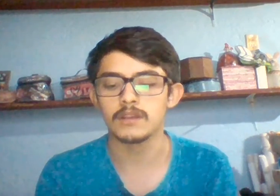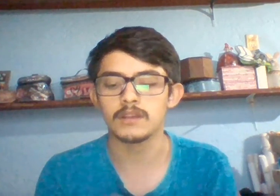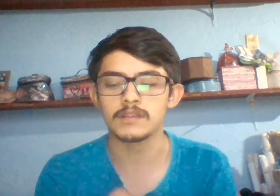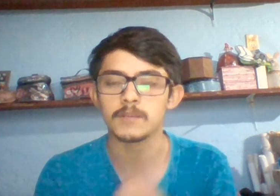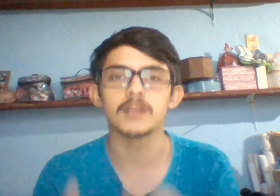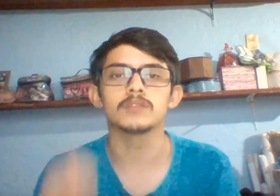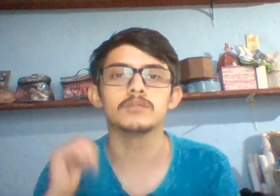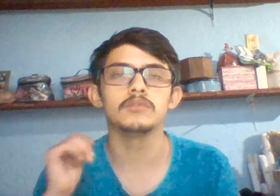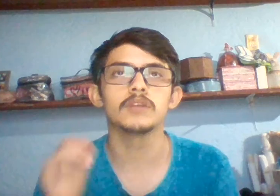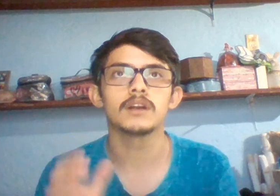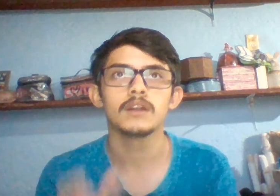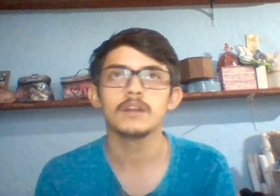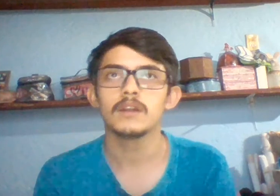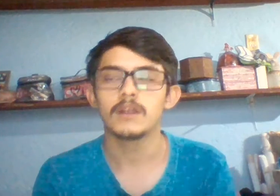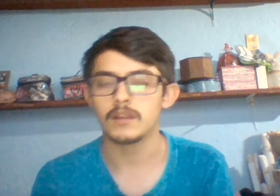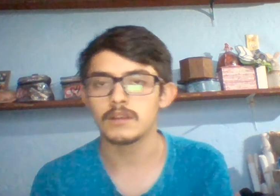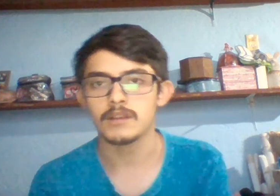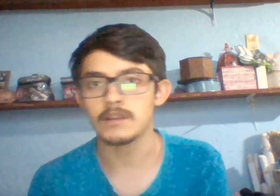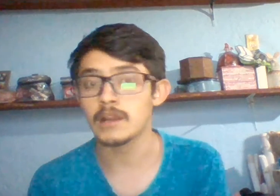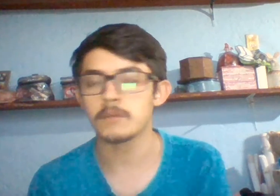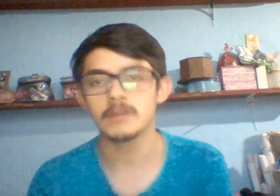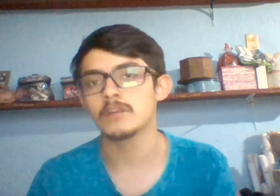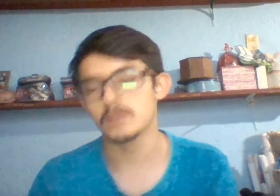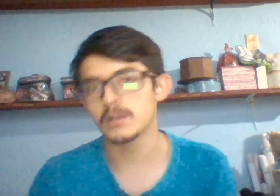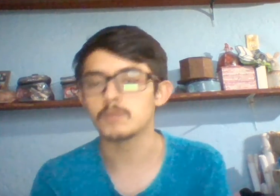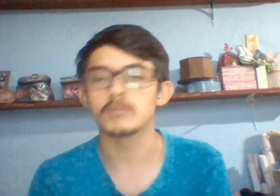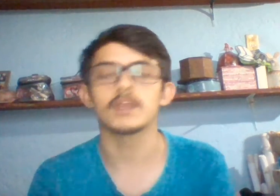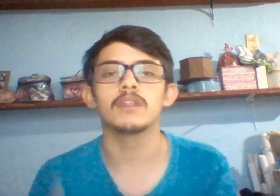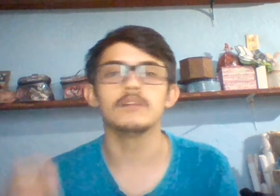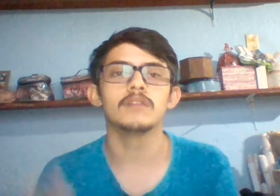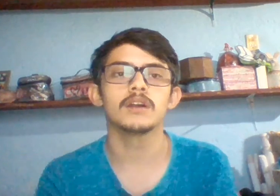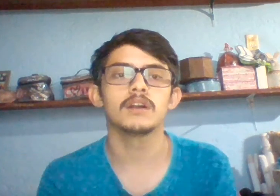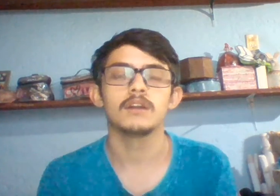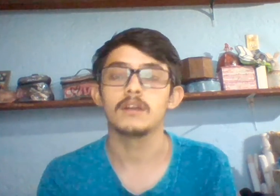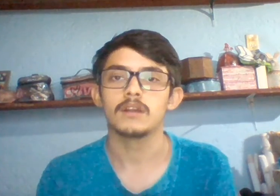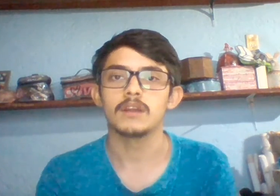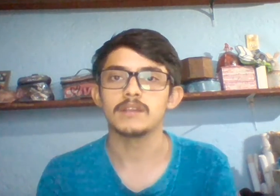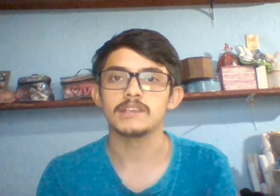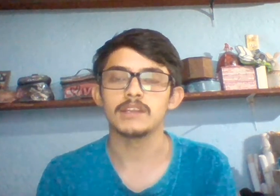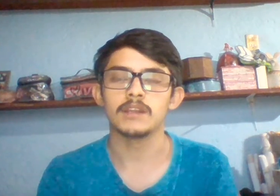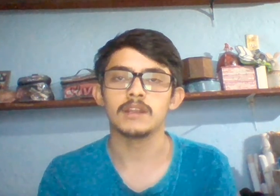de temperatura, el de la cabina, bueno, la computadora,